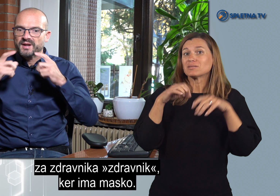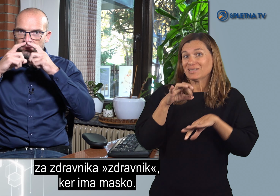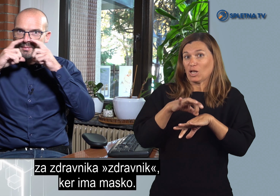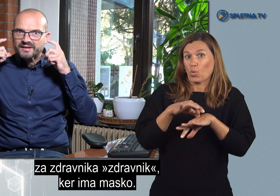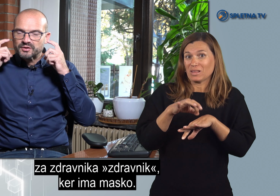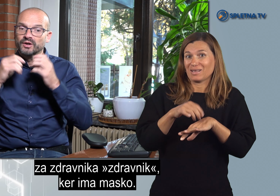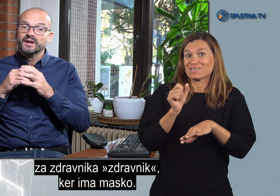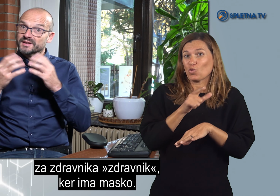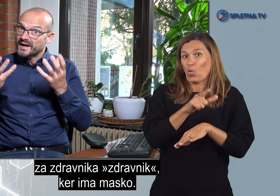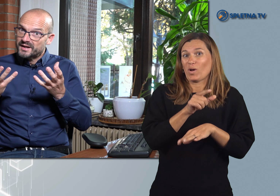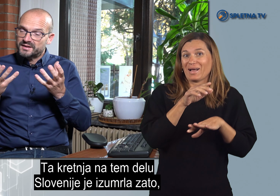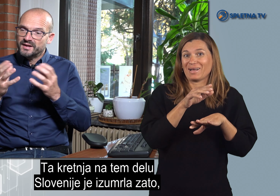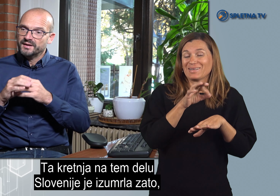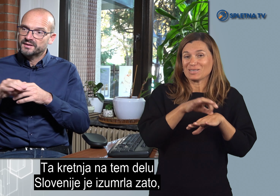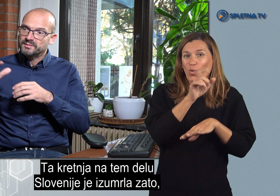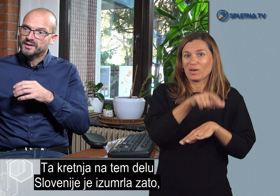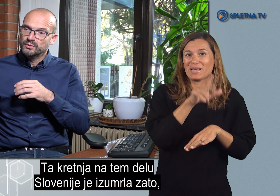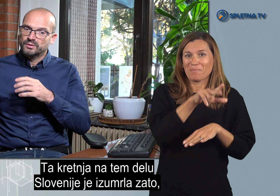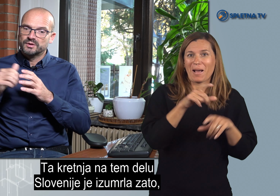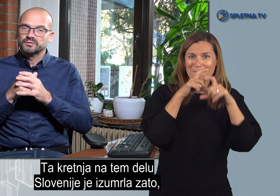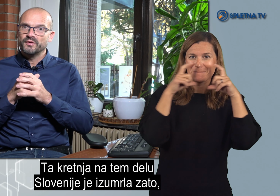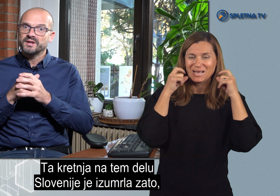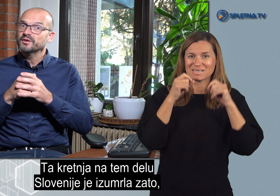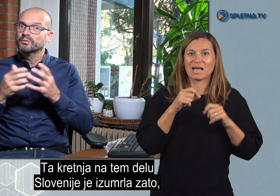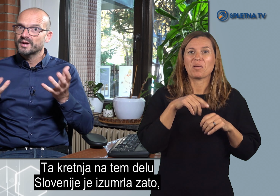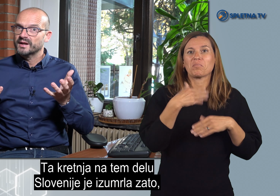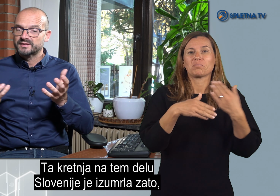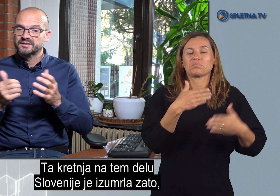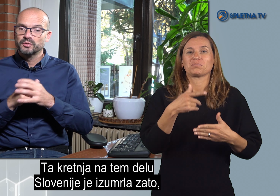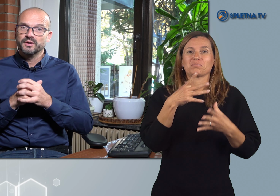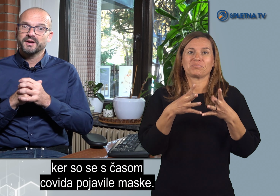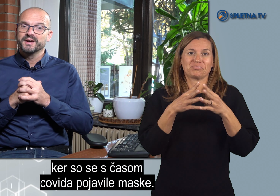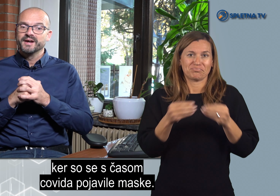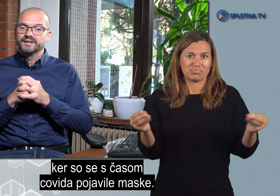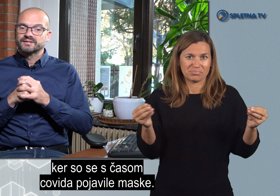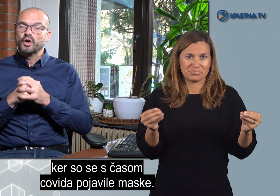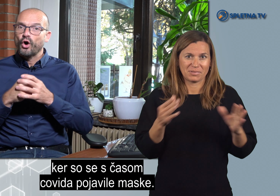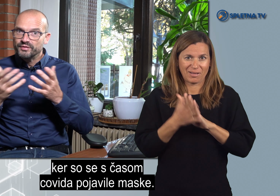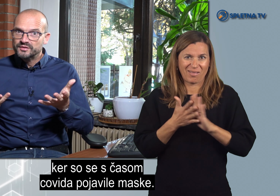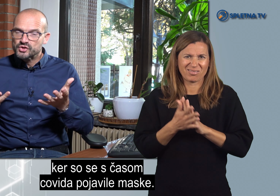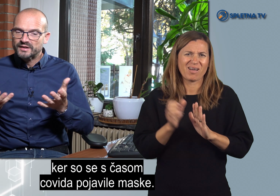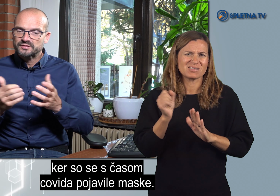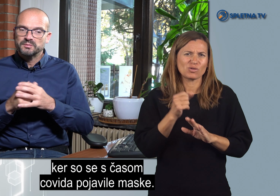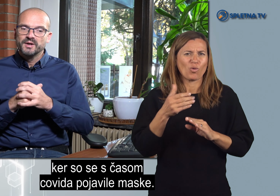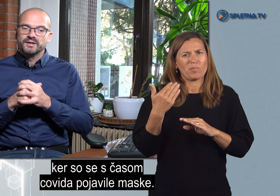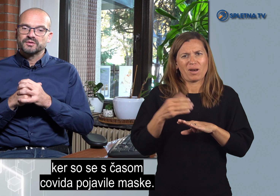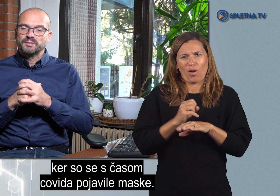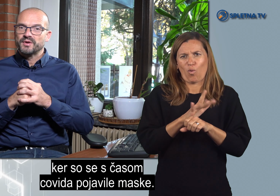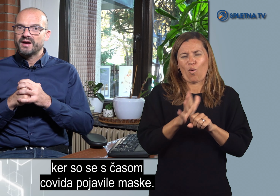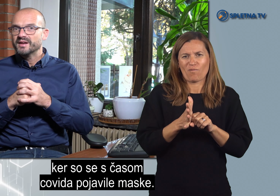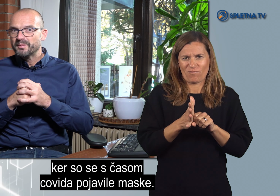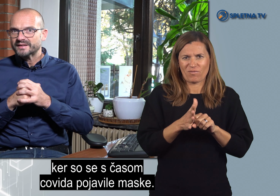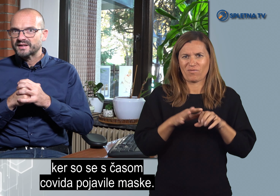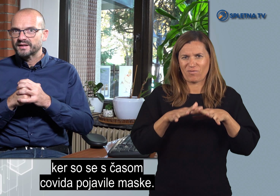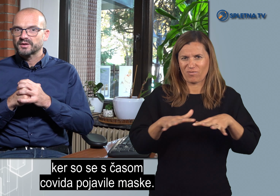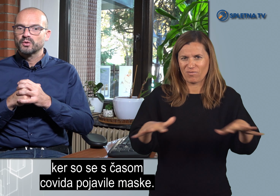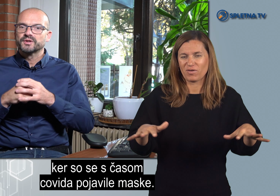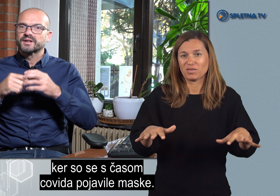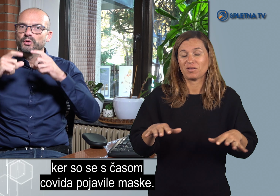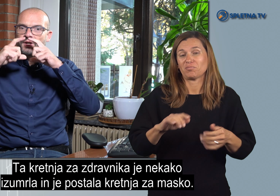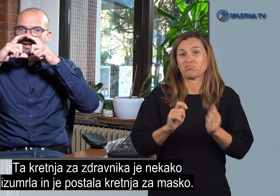potem, ker ima masko. Ta kretnja na tem delu Slovenije je izumrla, zato ker s covid časom so se pojavile